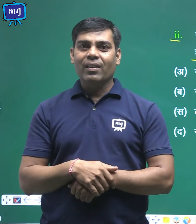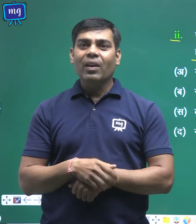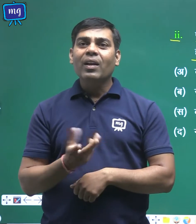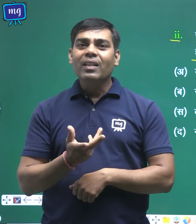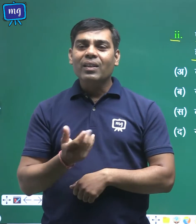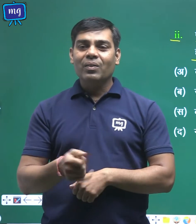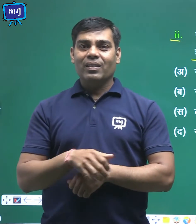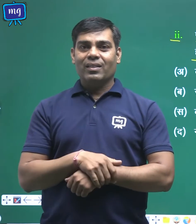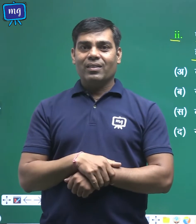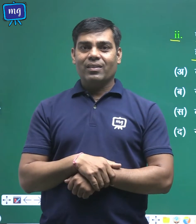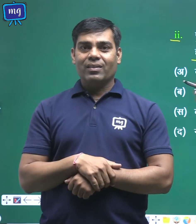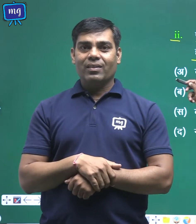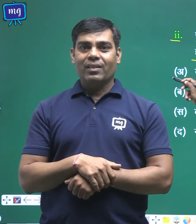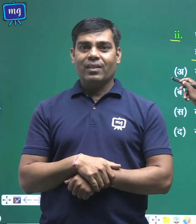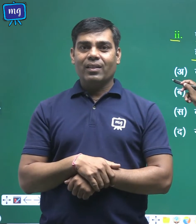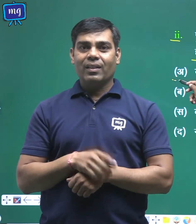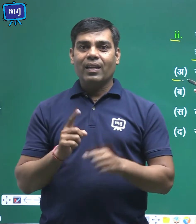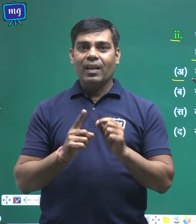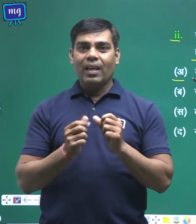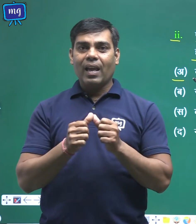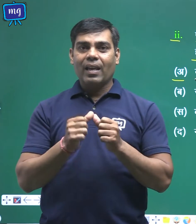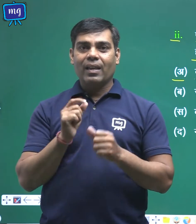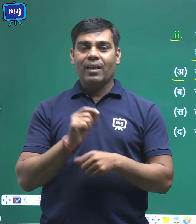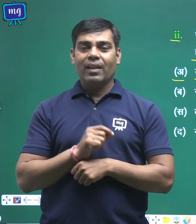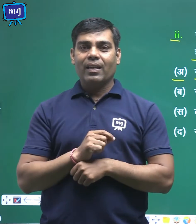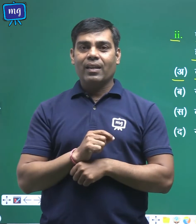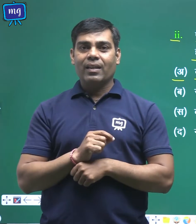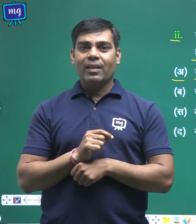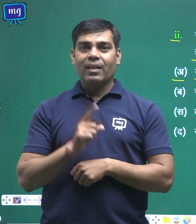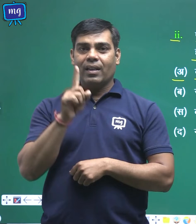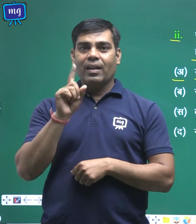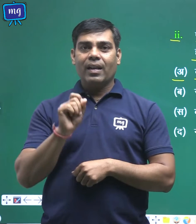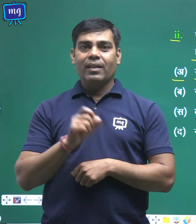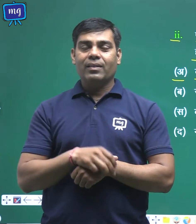होती है ए 10,